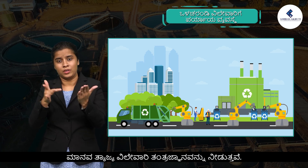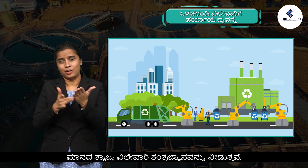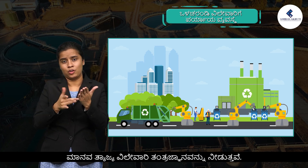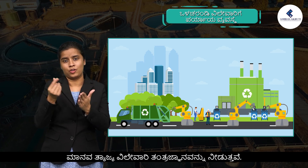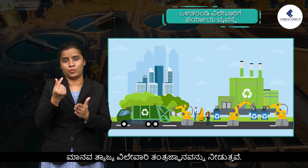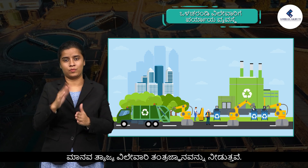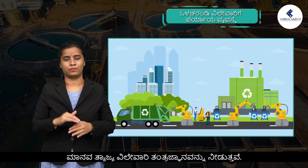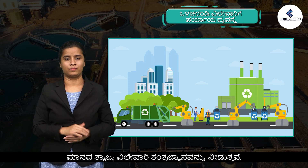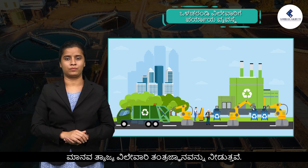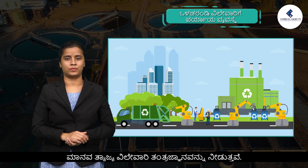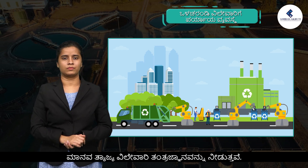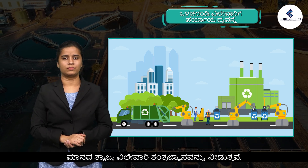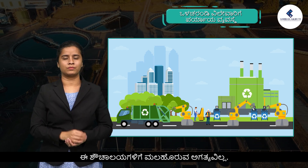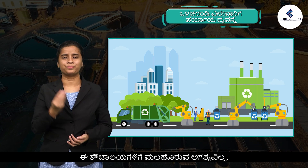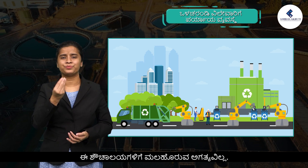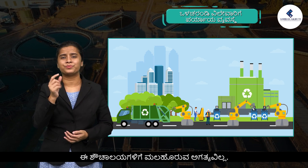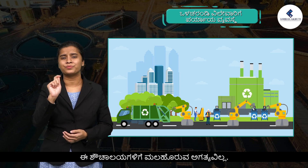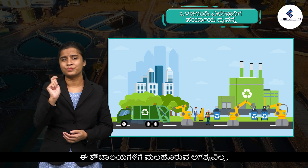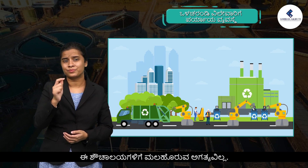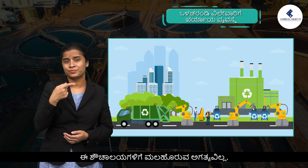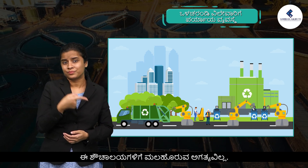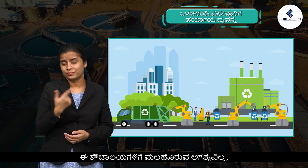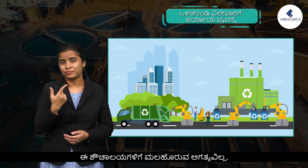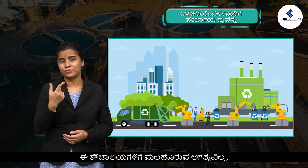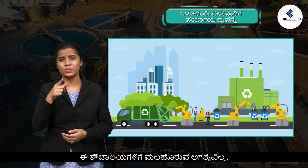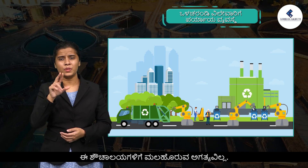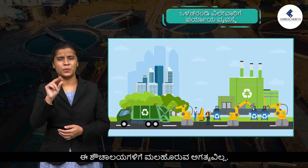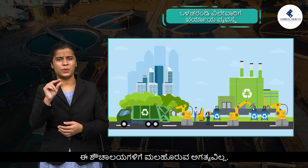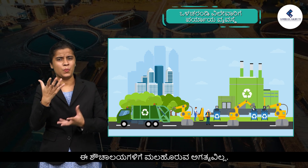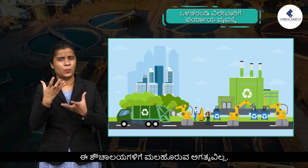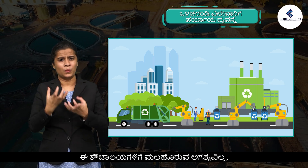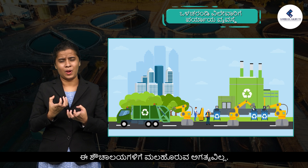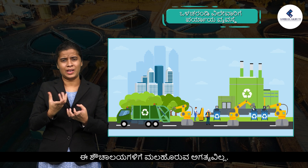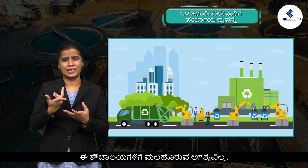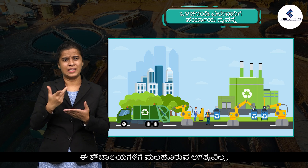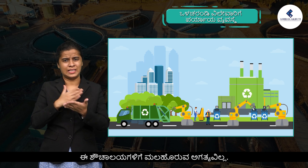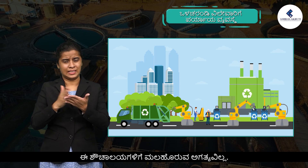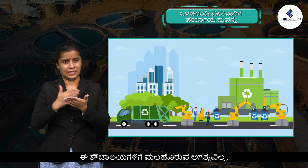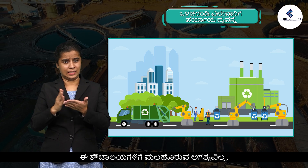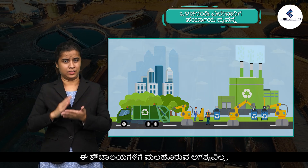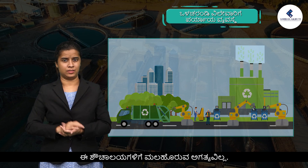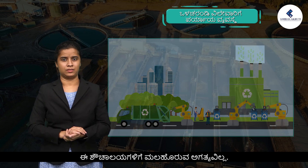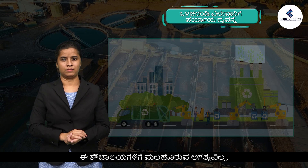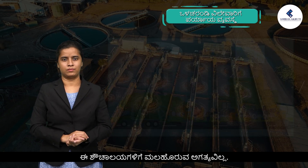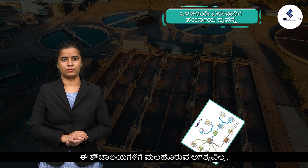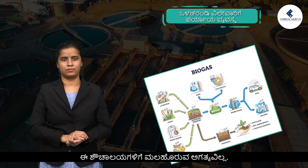ತಂತ್ರಜ್ಞಾನವನ್ನು ನೀಡುತ್ತದೆ. ಈ ಶೌಚಾಲಯಗಳಿಗೆ ಮಲ ಹೊರುವ ಅಗತ್ಯವಿಲ್ಲ.